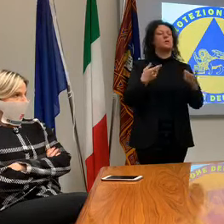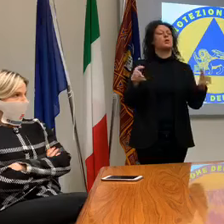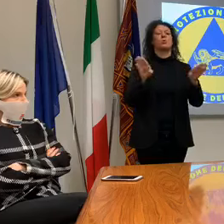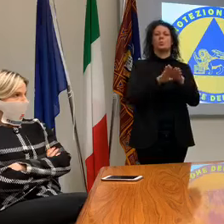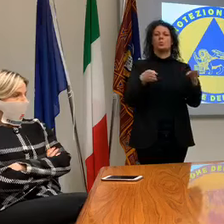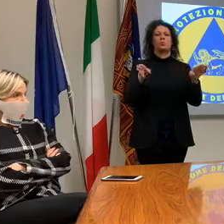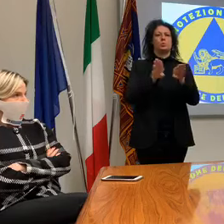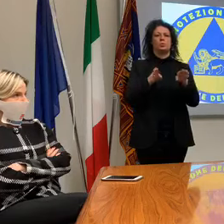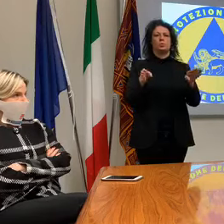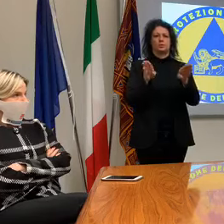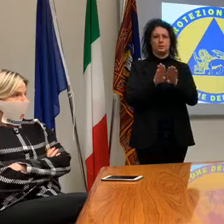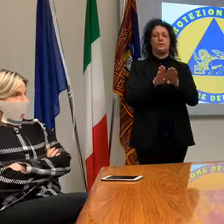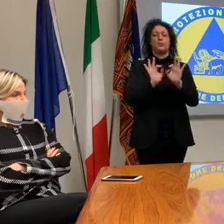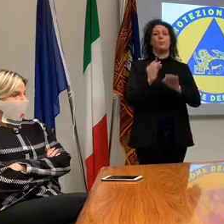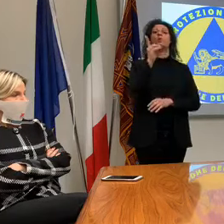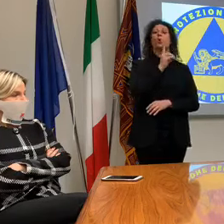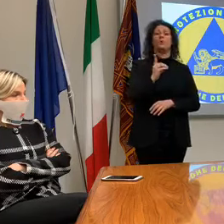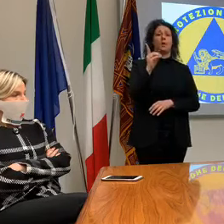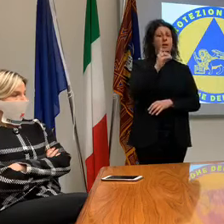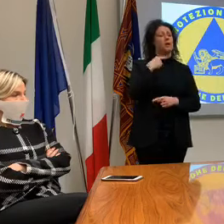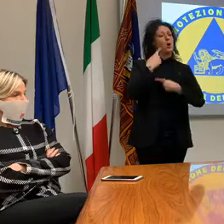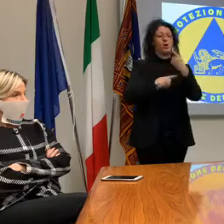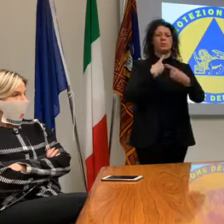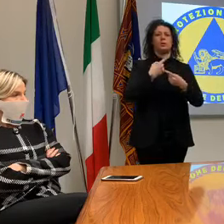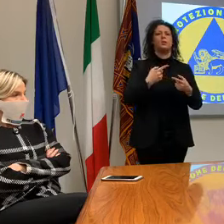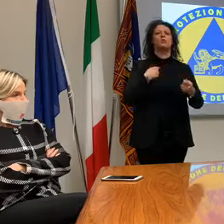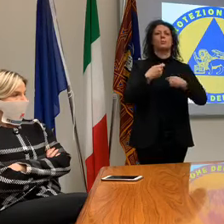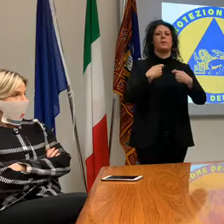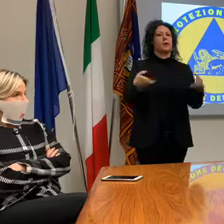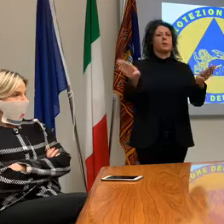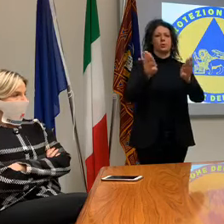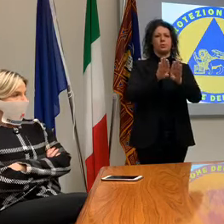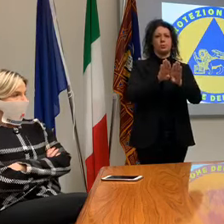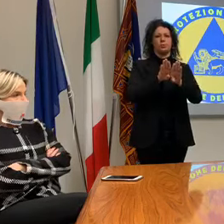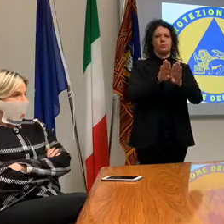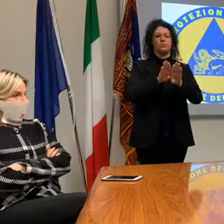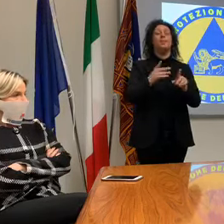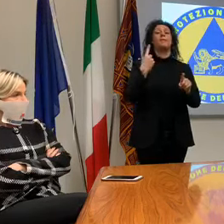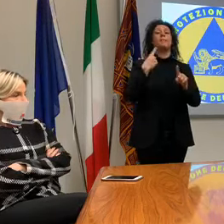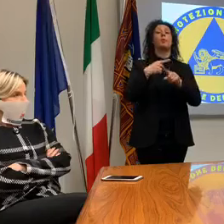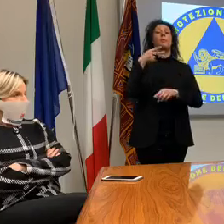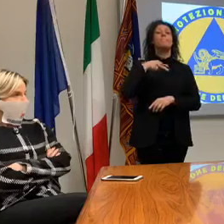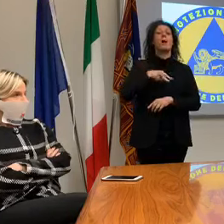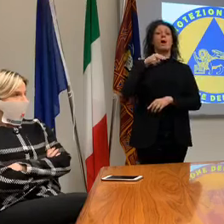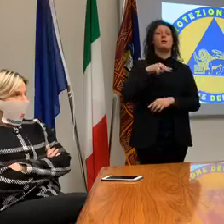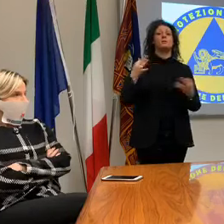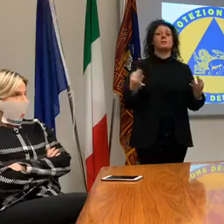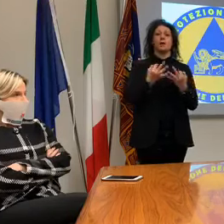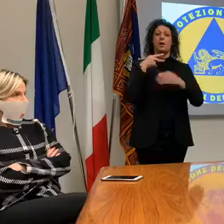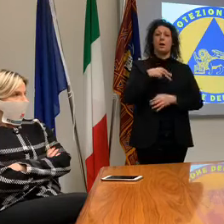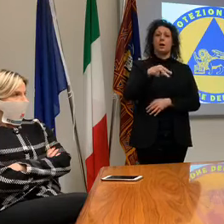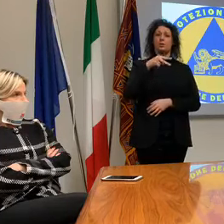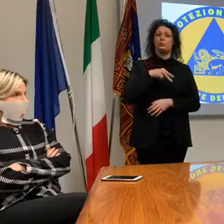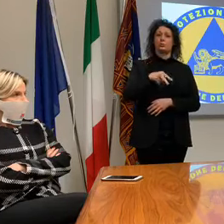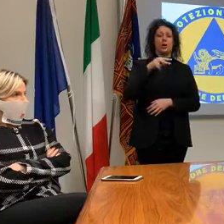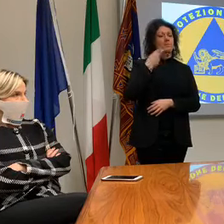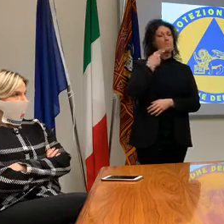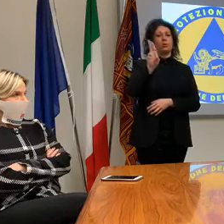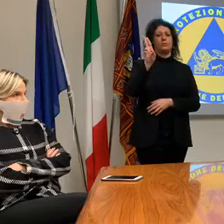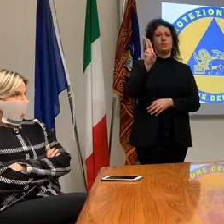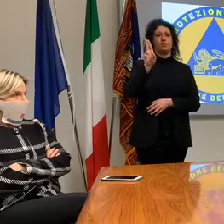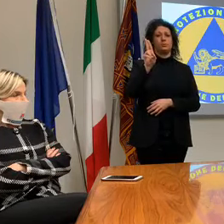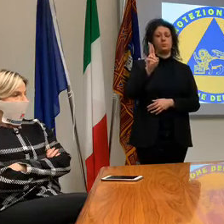e il della domenica e ovviamente il tema delle passeggiate domenicali. sto valutando, ma vi